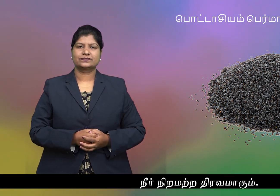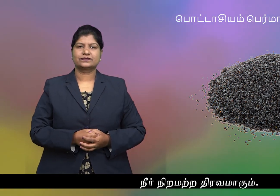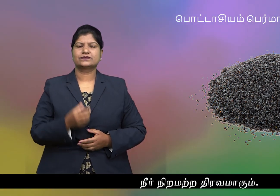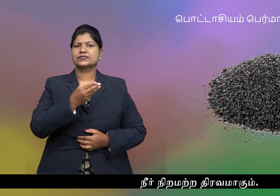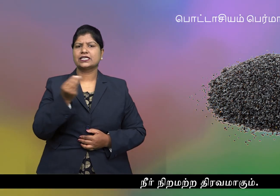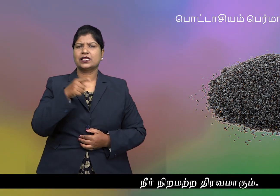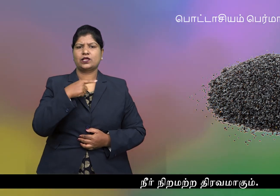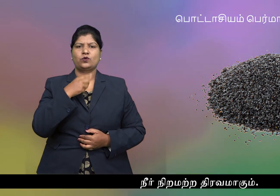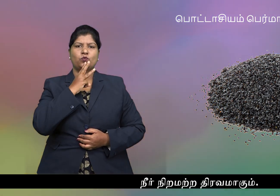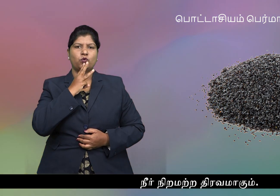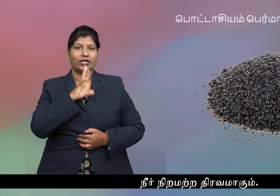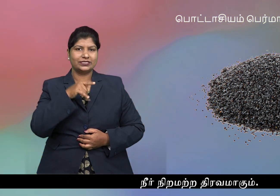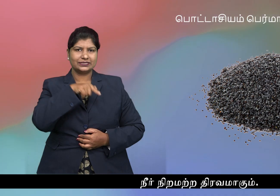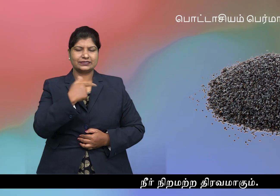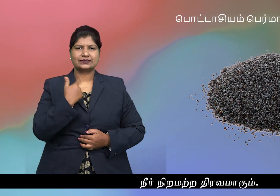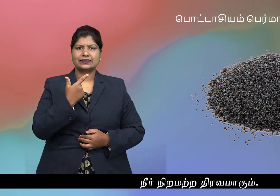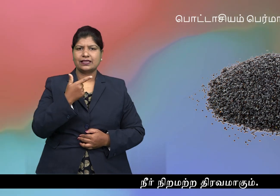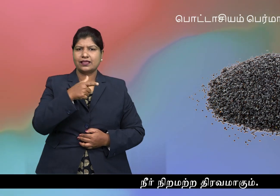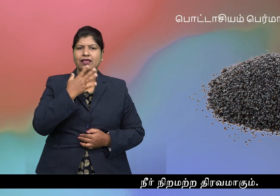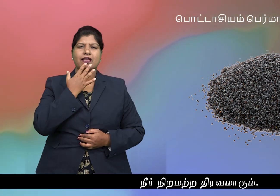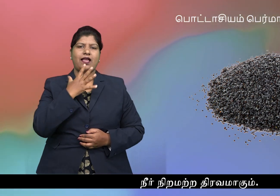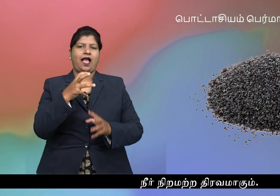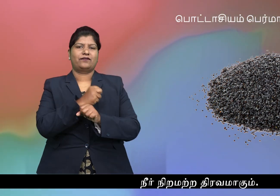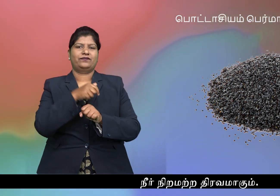நீர் நிறமற்ற திரவமாகும்.